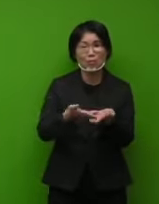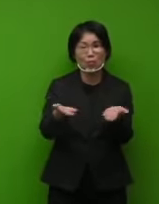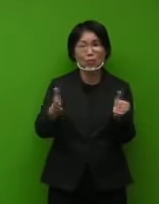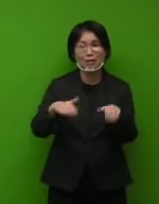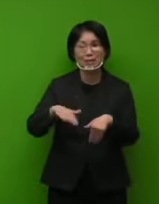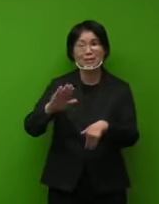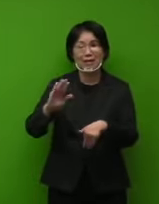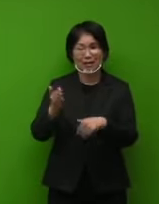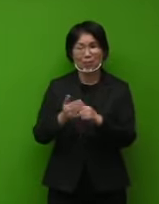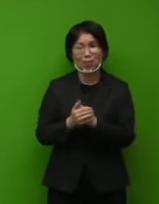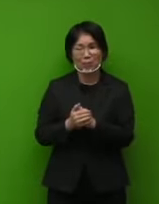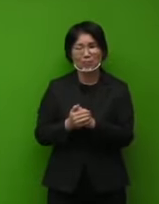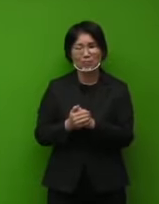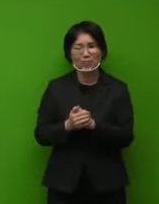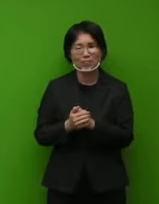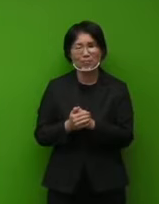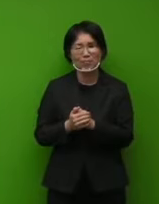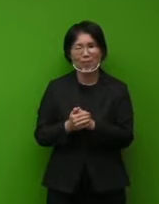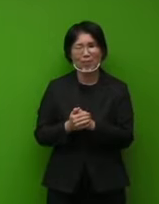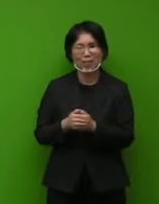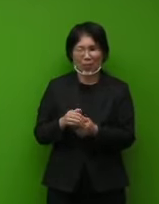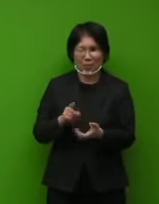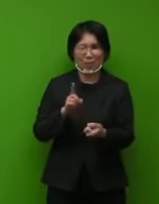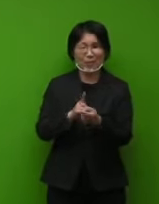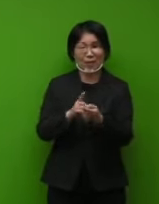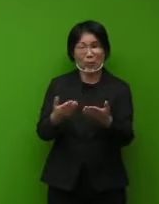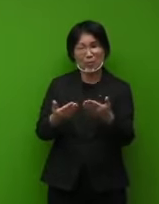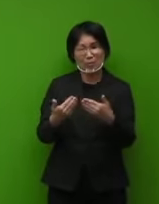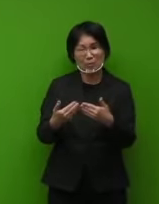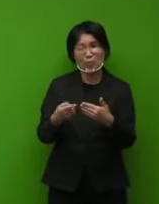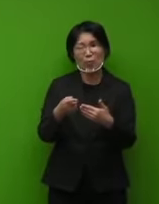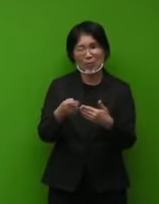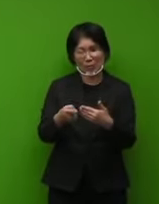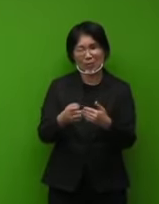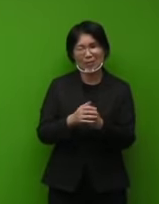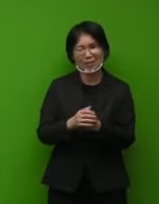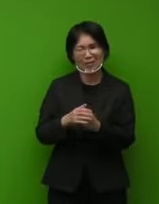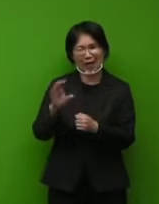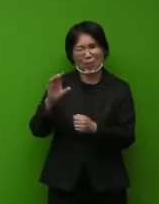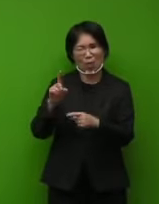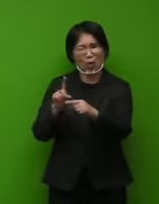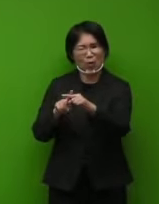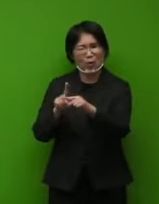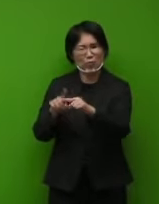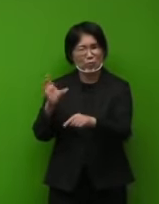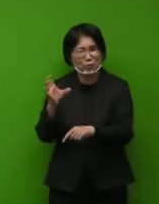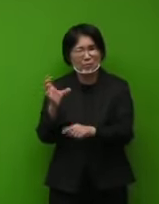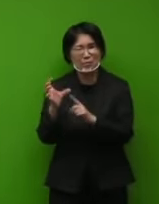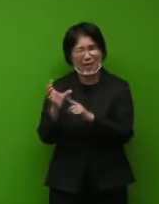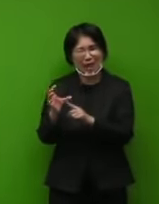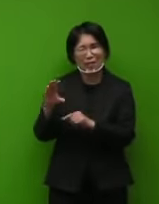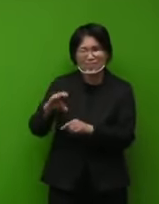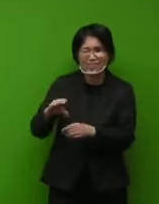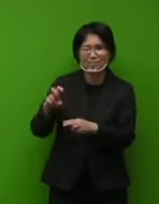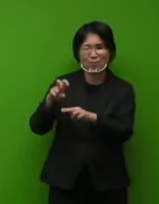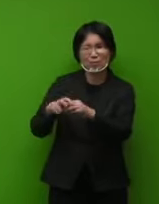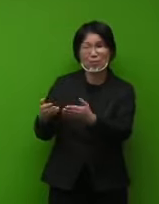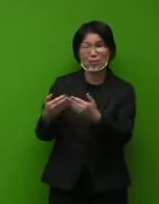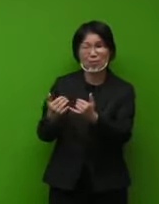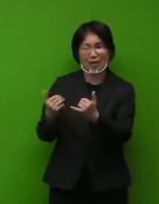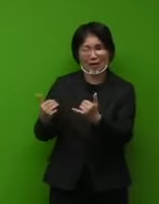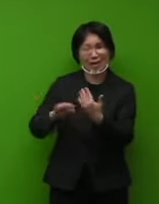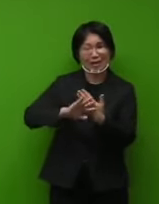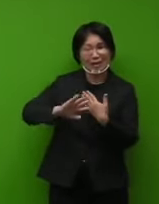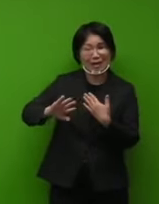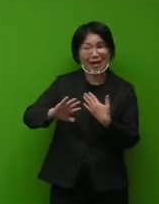ますけれども、どうしても対応しなきゃいけない、救急車を乗らなきゃいけないという方以外につき